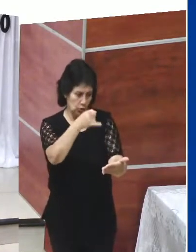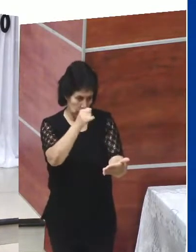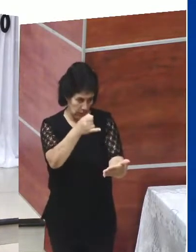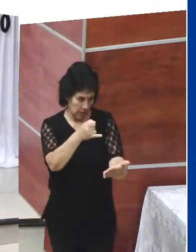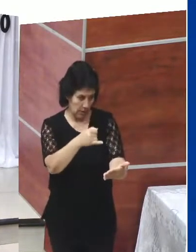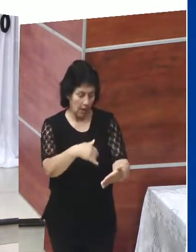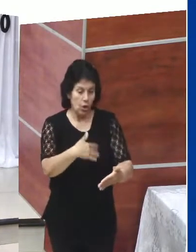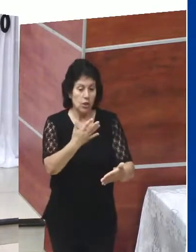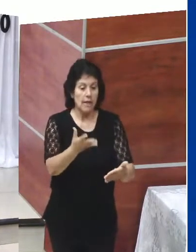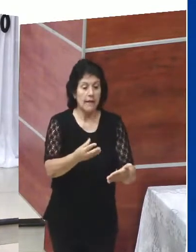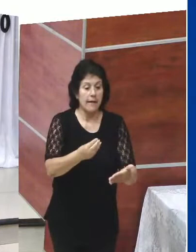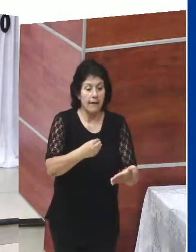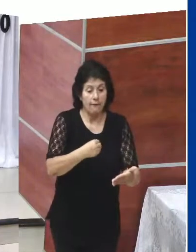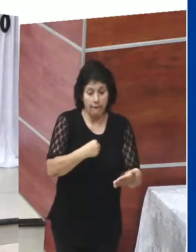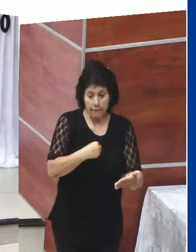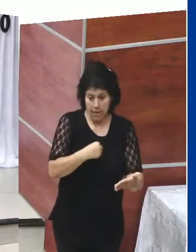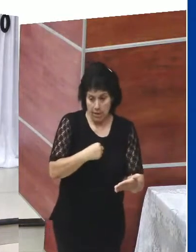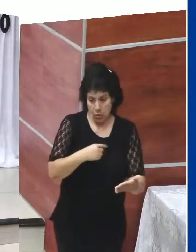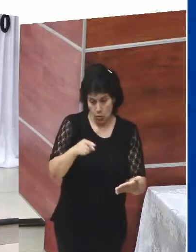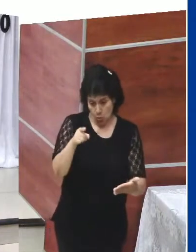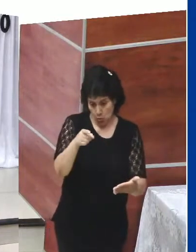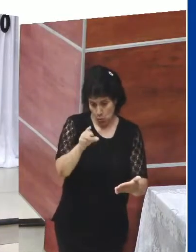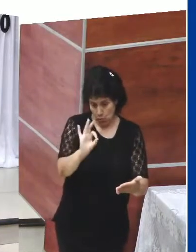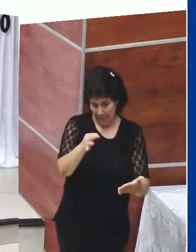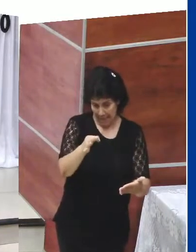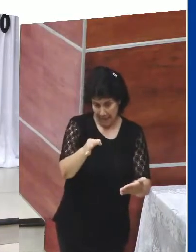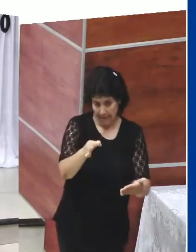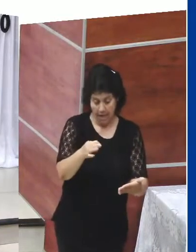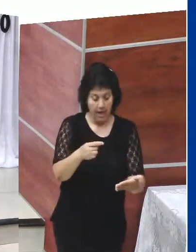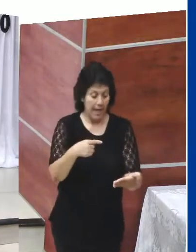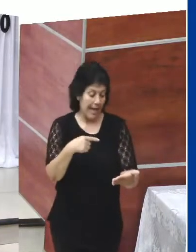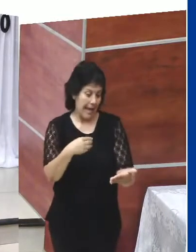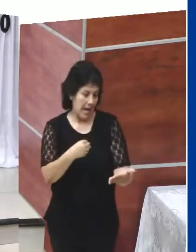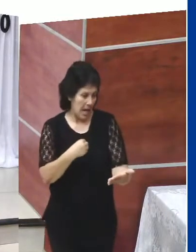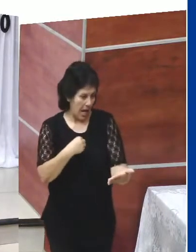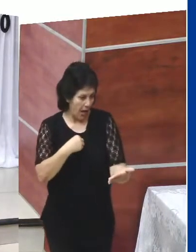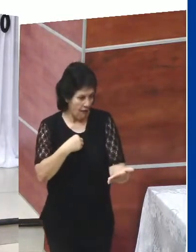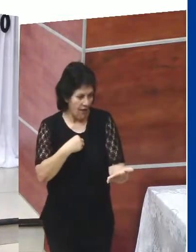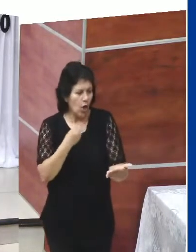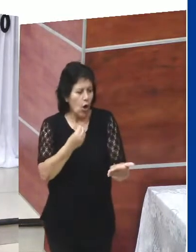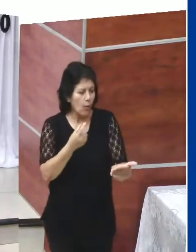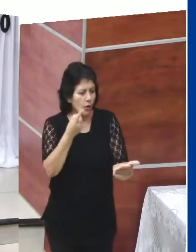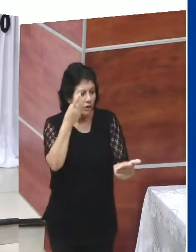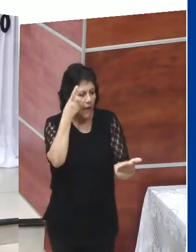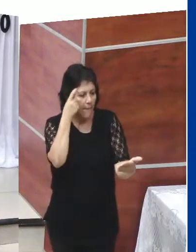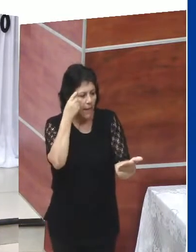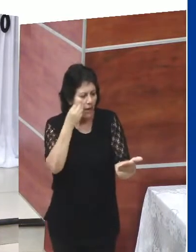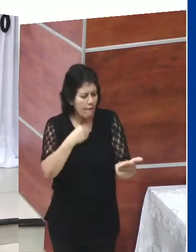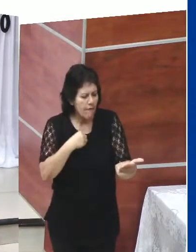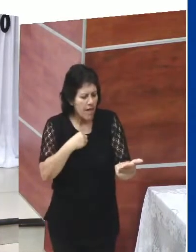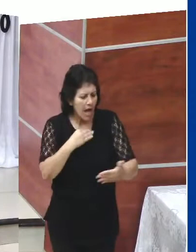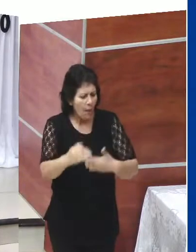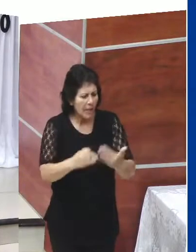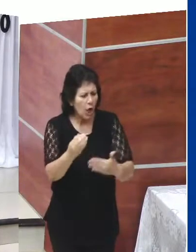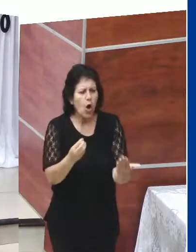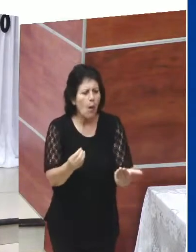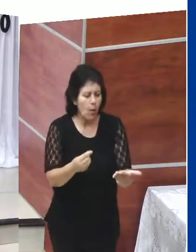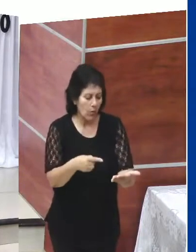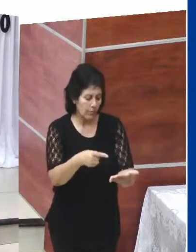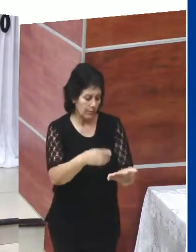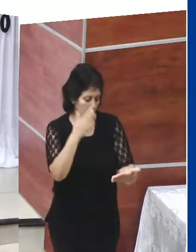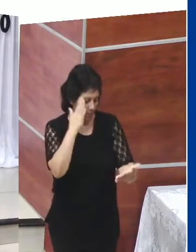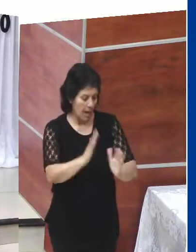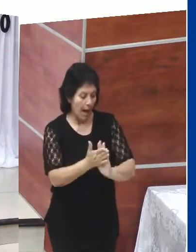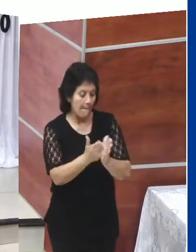fe, usted conoce muy bien, viene por el oír. ¿Y el oír? La palabra de